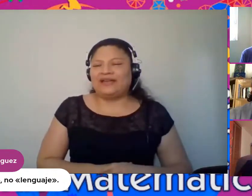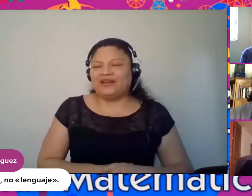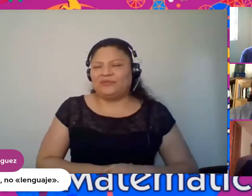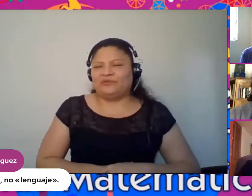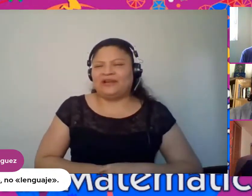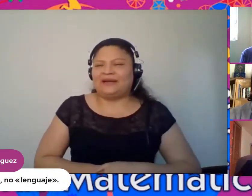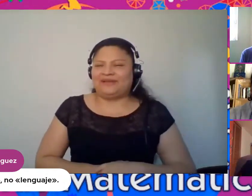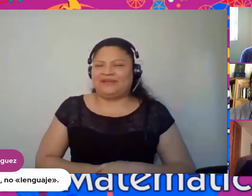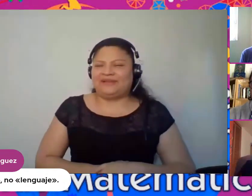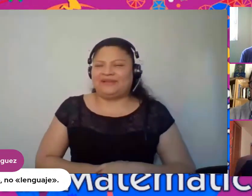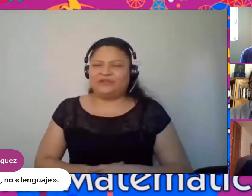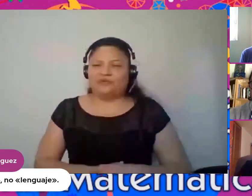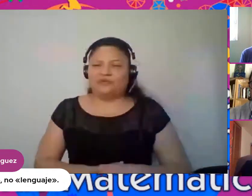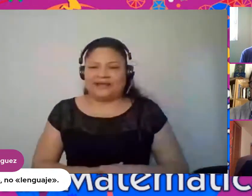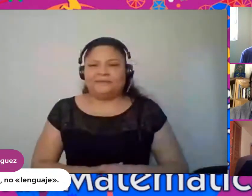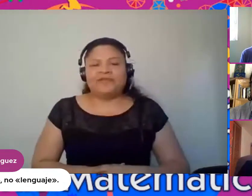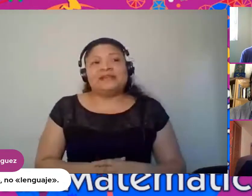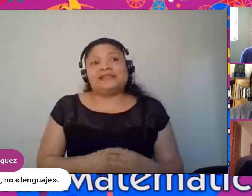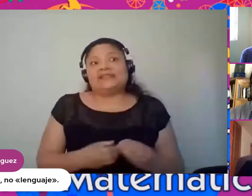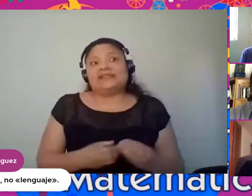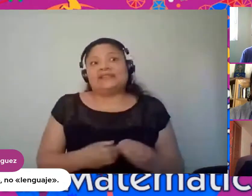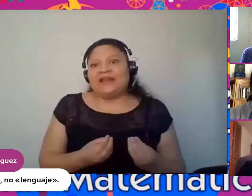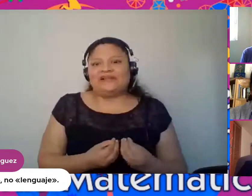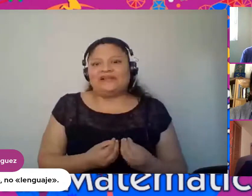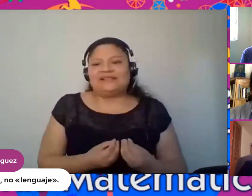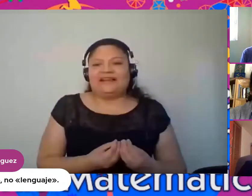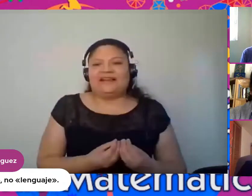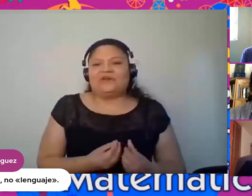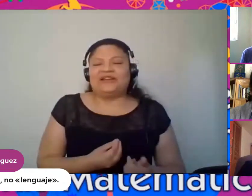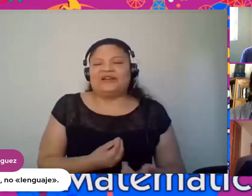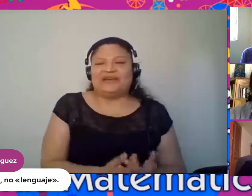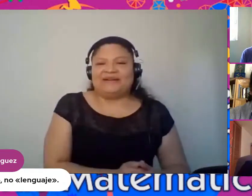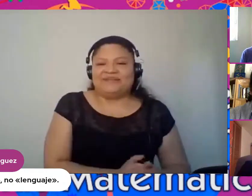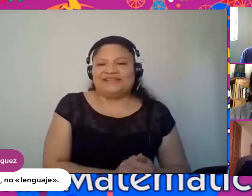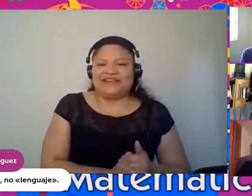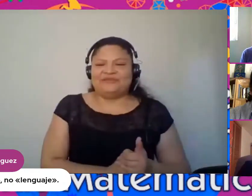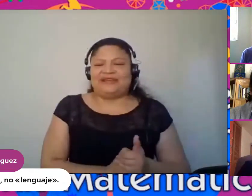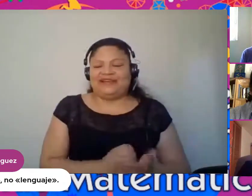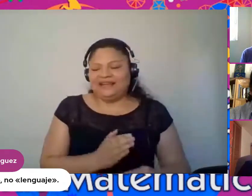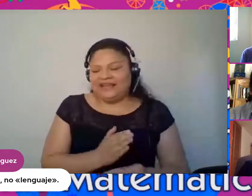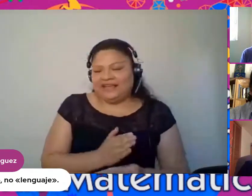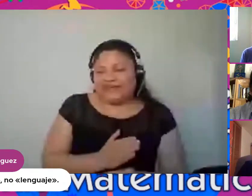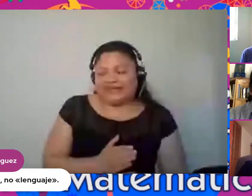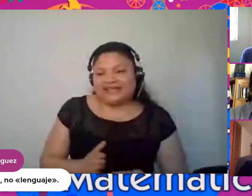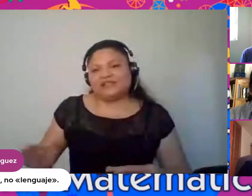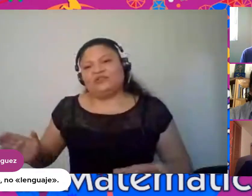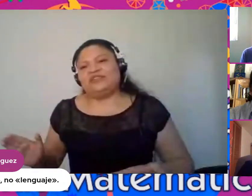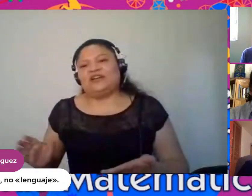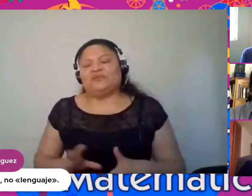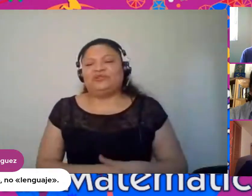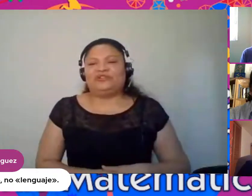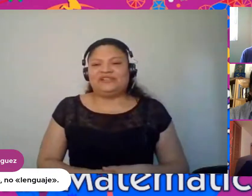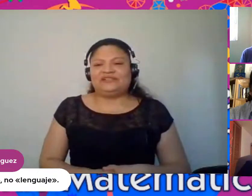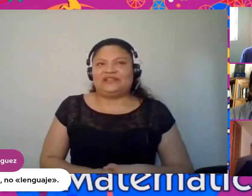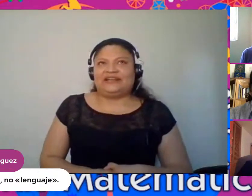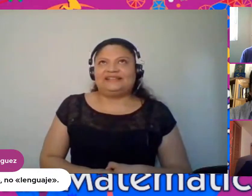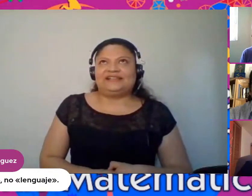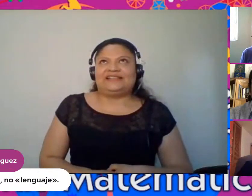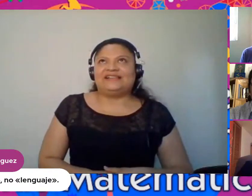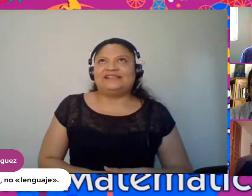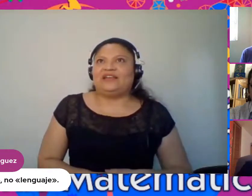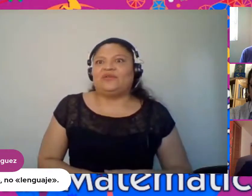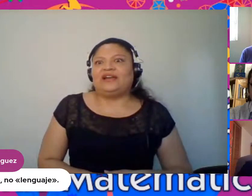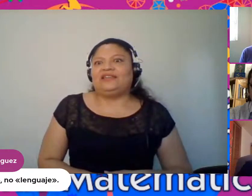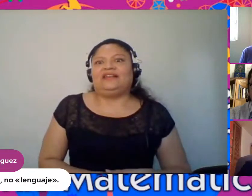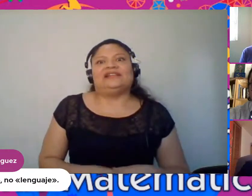el lenguaje como una capacidad humana. Sin embargo, pensar el lenguaje como una capacidad humana excluye como todas